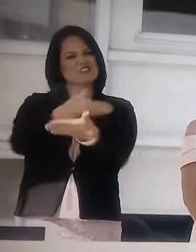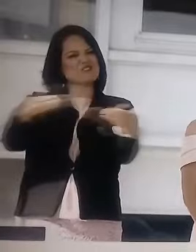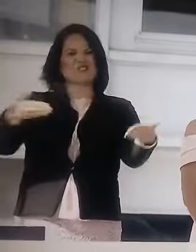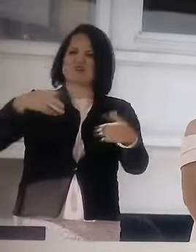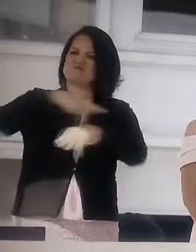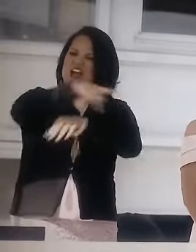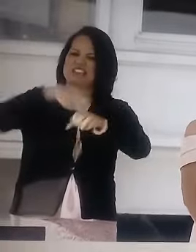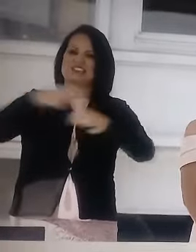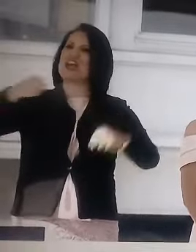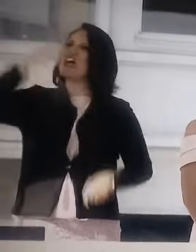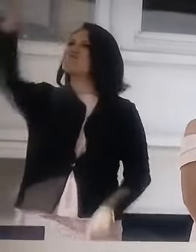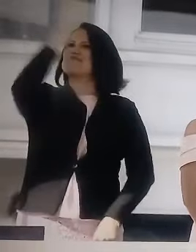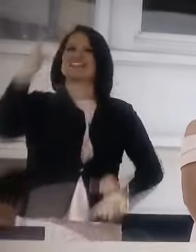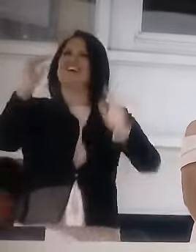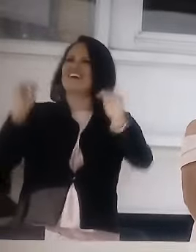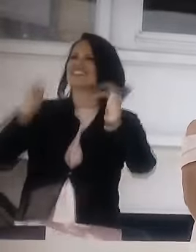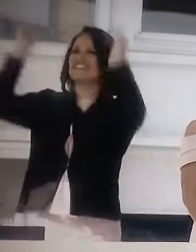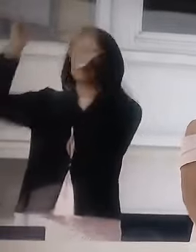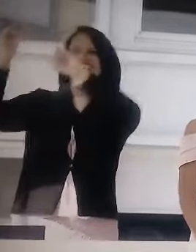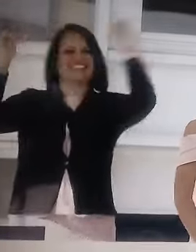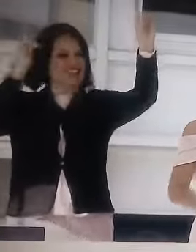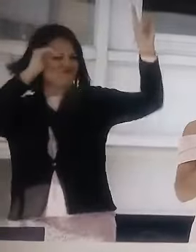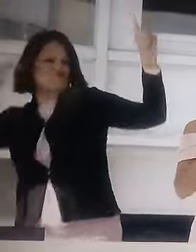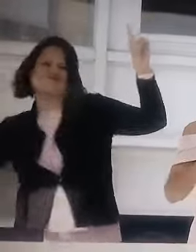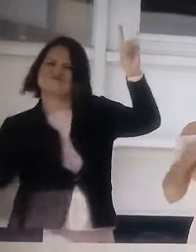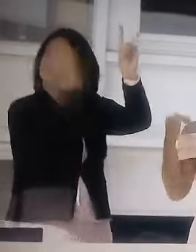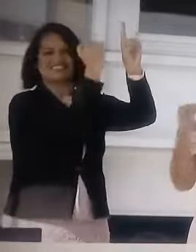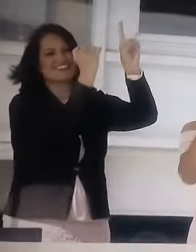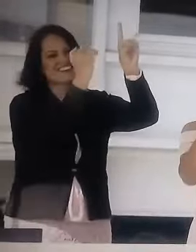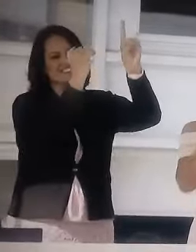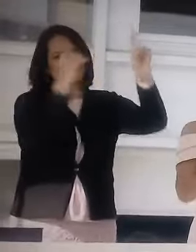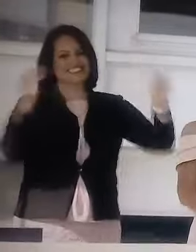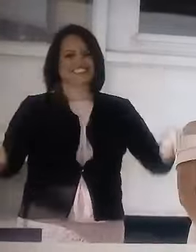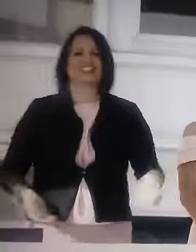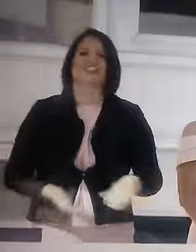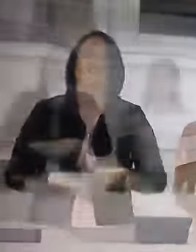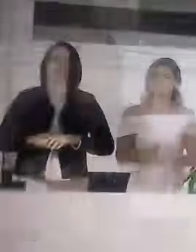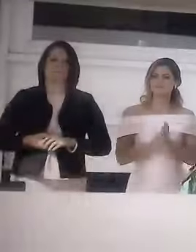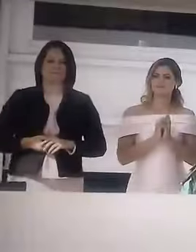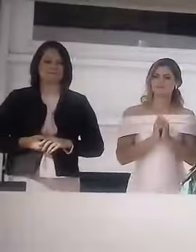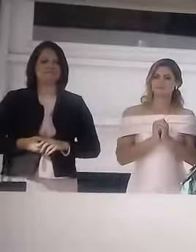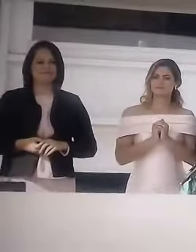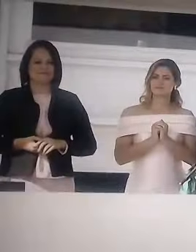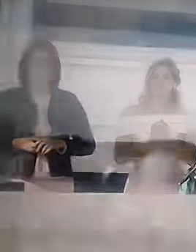nação. Brasil acima de tudo, Deus acima de todos.